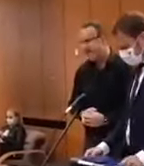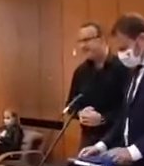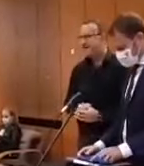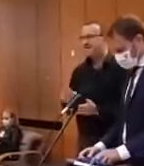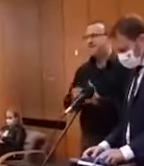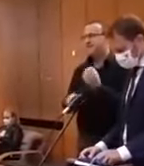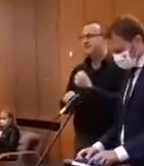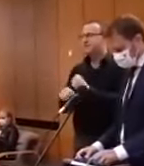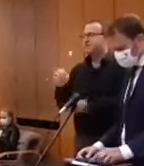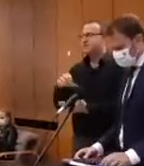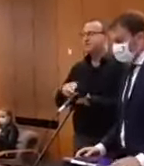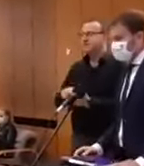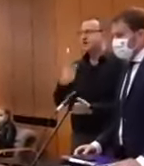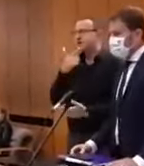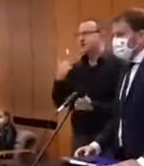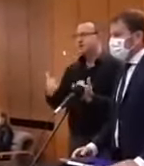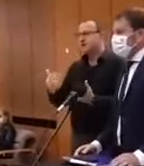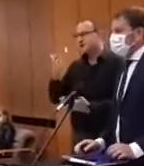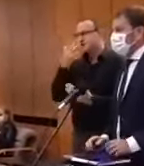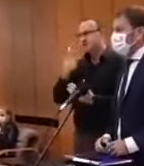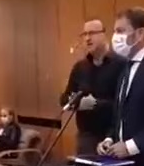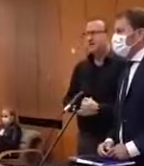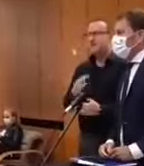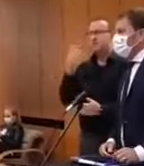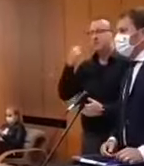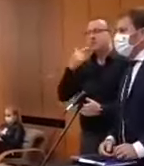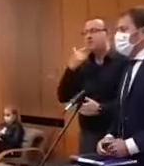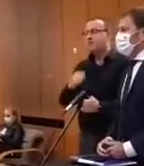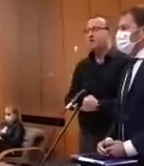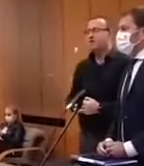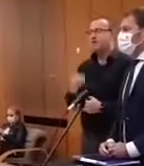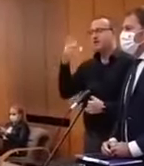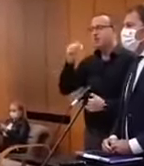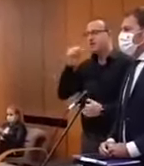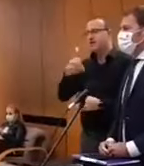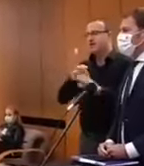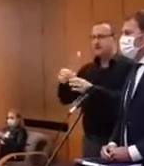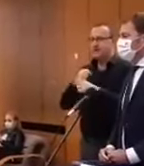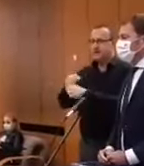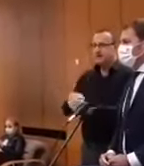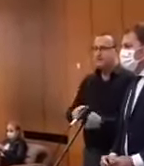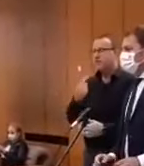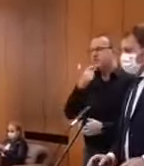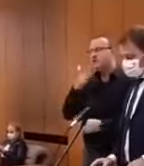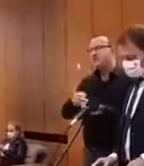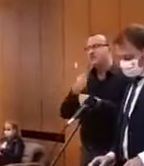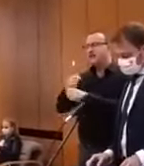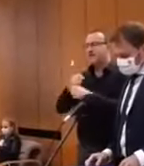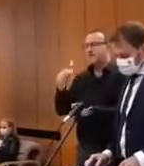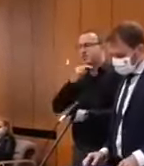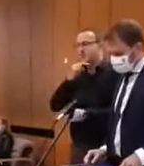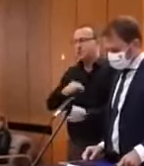Som skupinou, ako to aktuálne vyzerá, lebo sa hovorí o tom, možno to bude pár dní trvať, 4 návrhy, už sa hovorí o konkrétnych návrhoch pondelok,